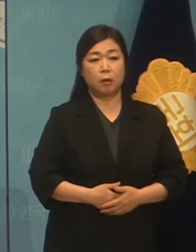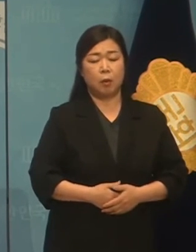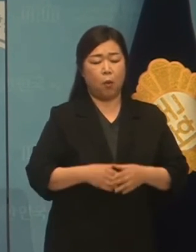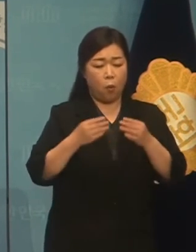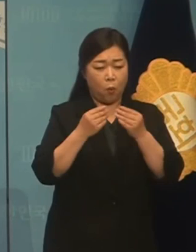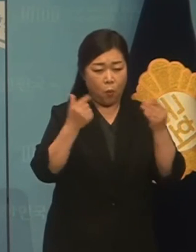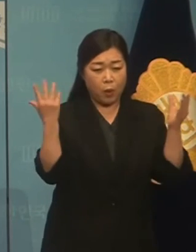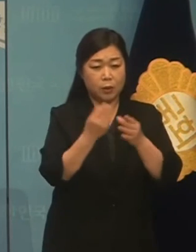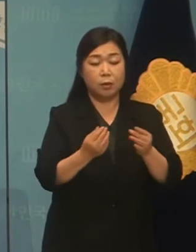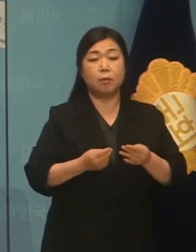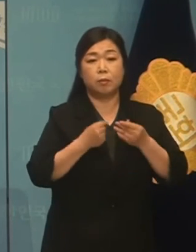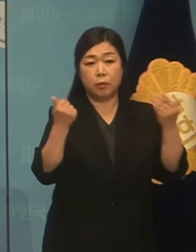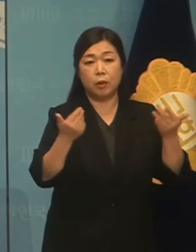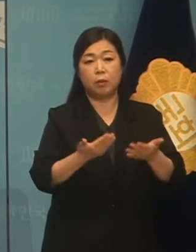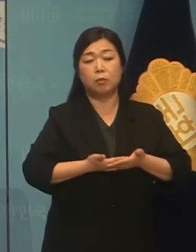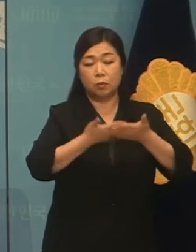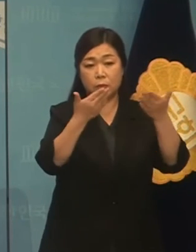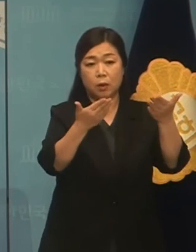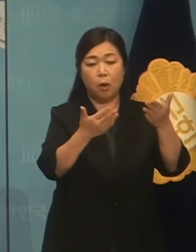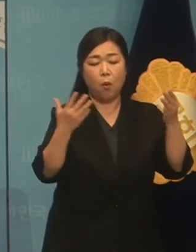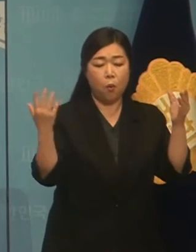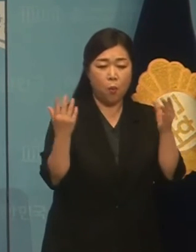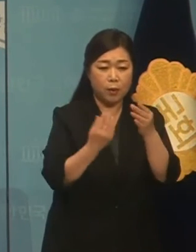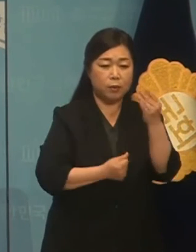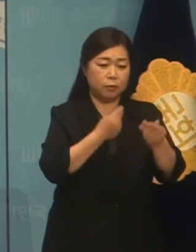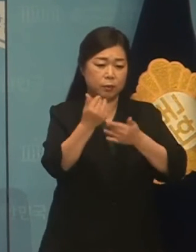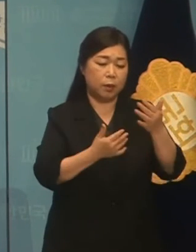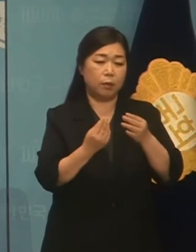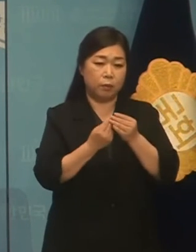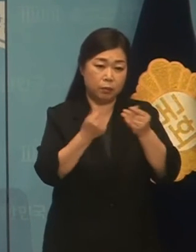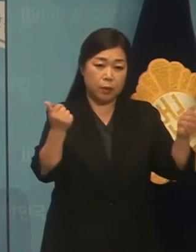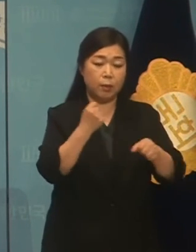것입니다. 완전히 연수할 것입니다.